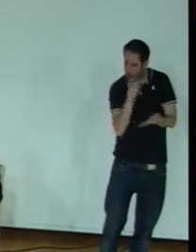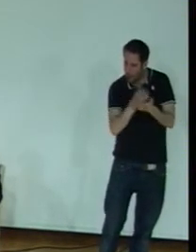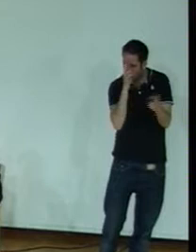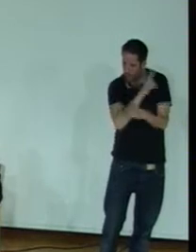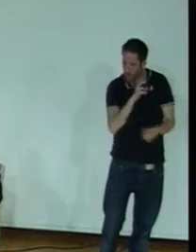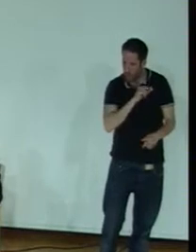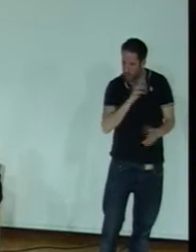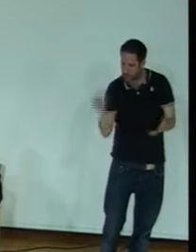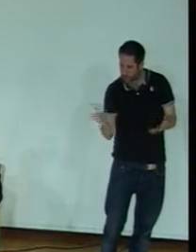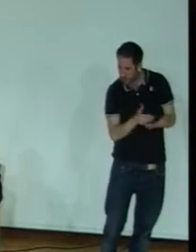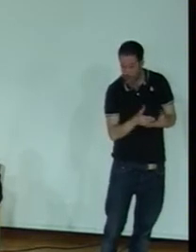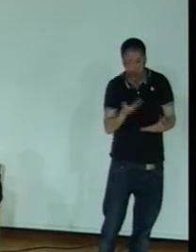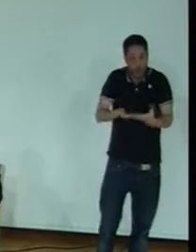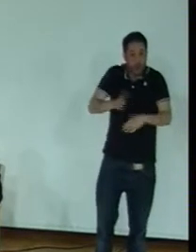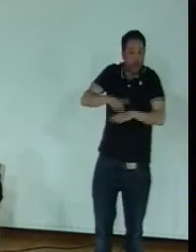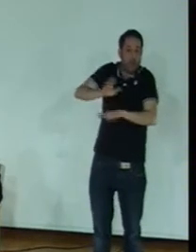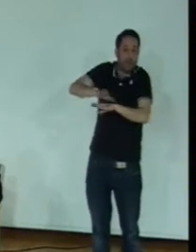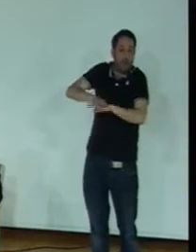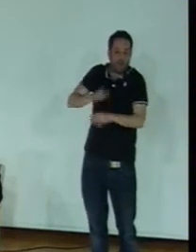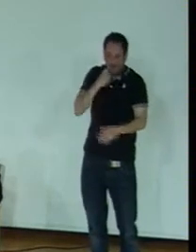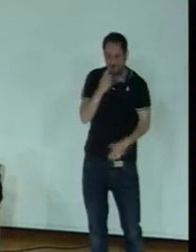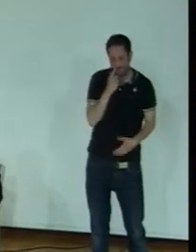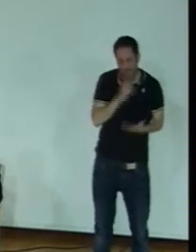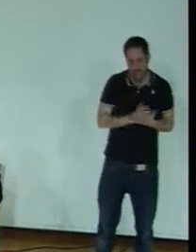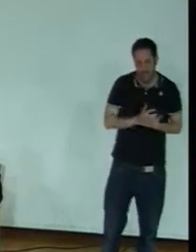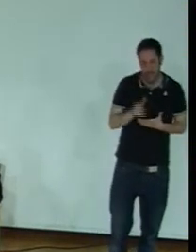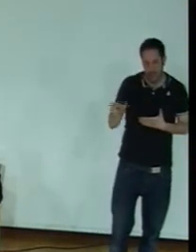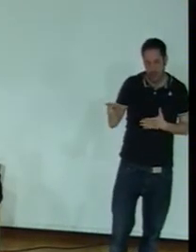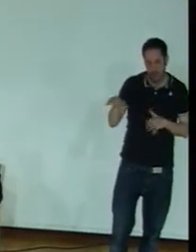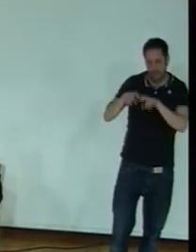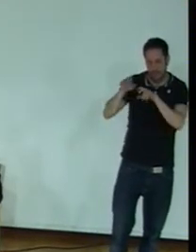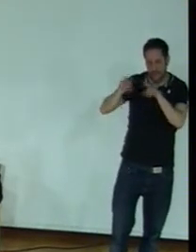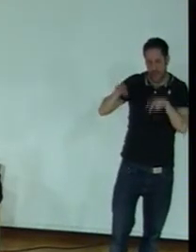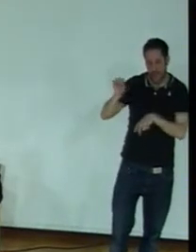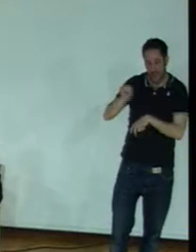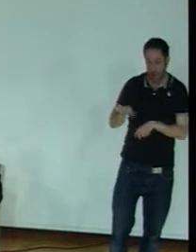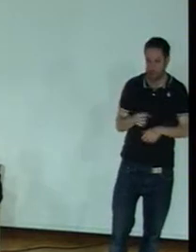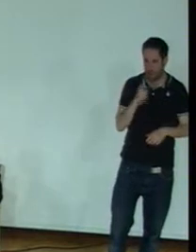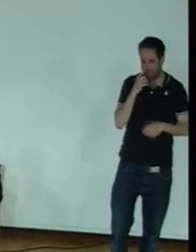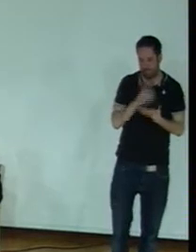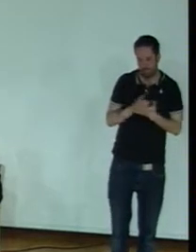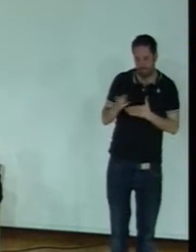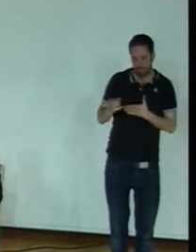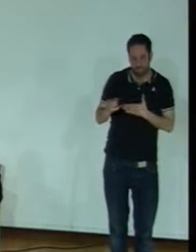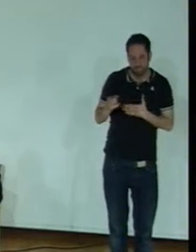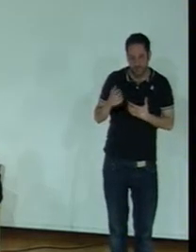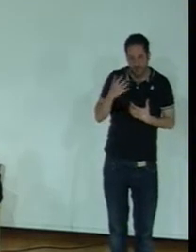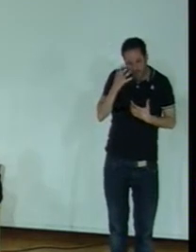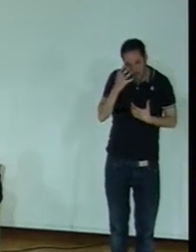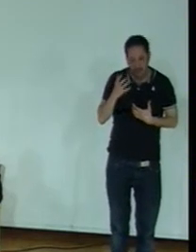sur lequel on n'a pas de preuves, c'est juste des soupçons. Mais en général, des soupçons suffisamment sérieux pour qu'on surveille la